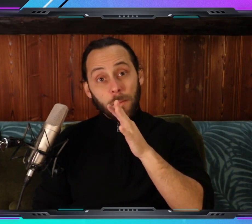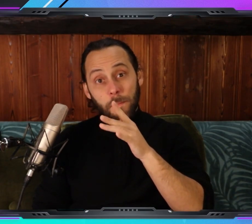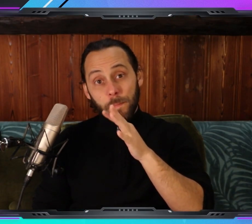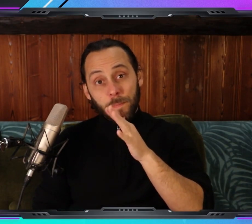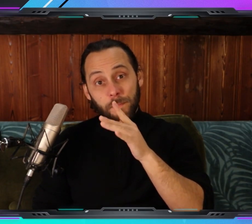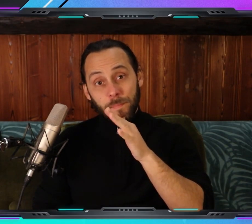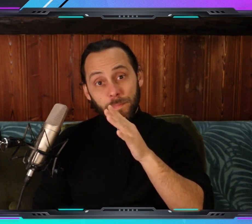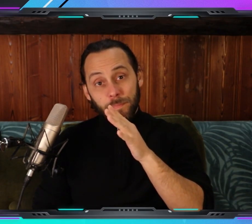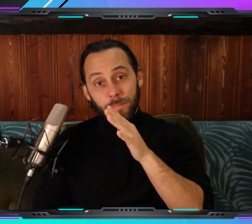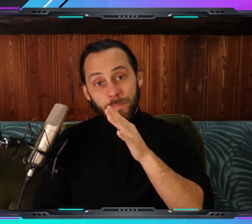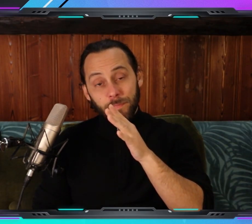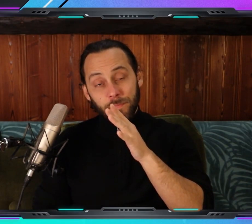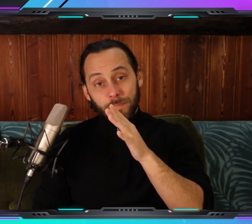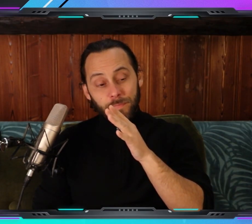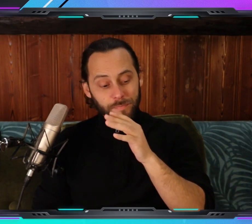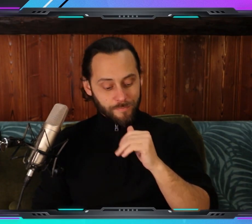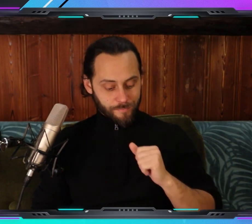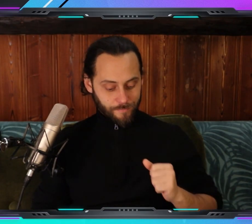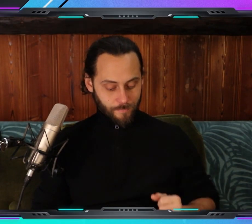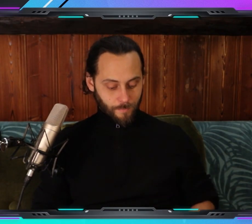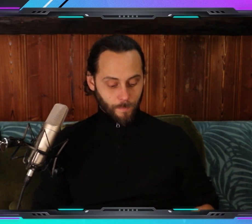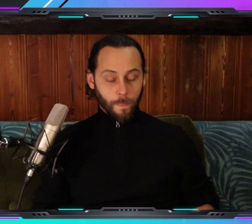Peut pas.